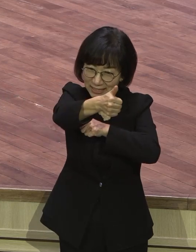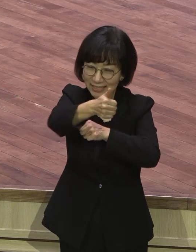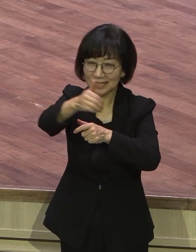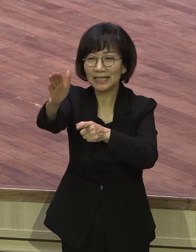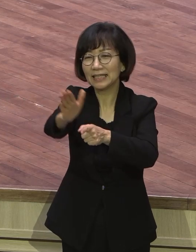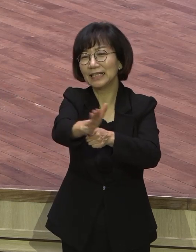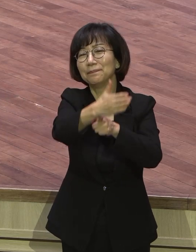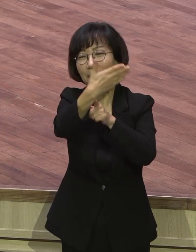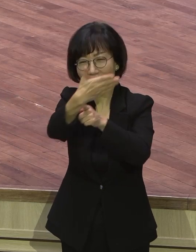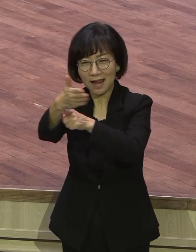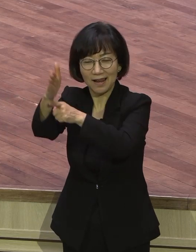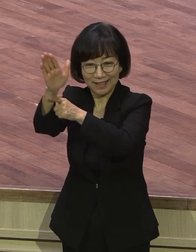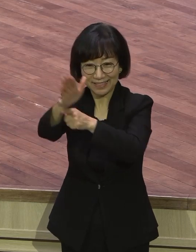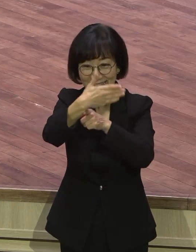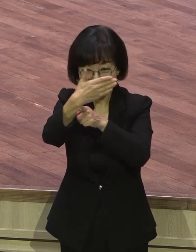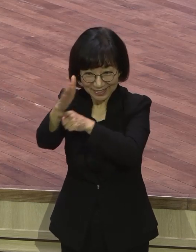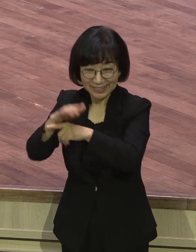여러분들도 자주 사용하세요.